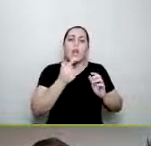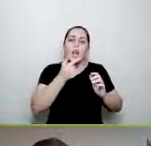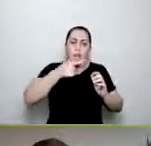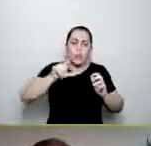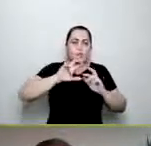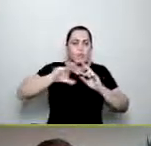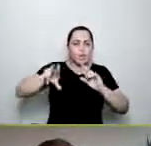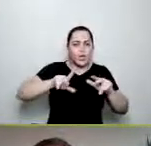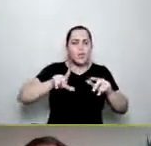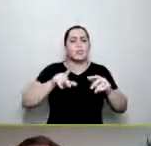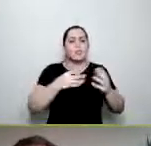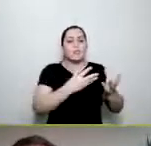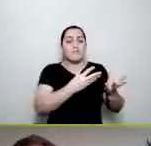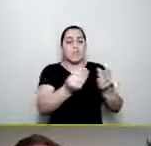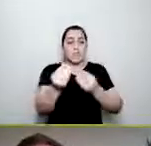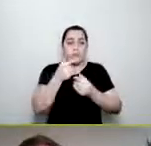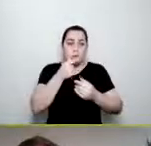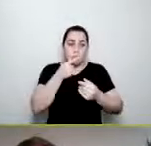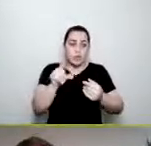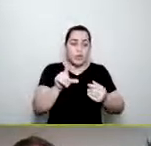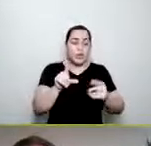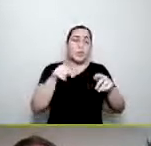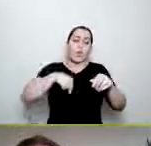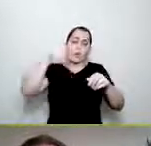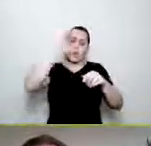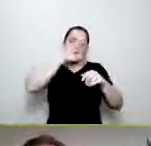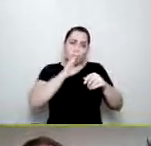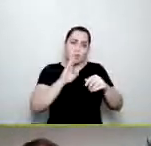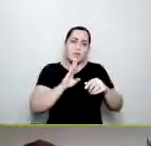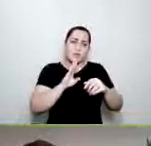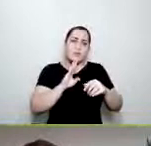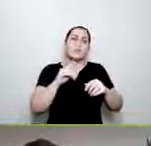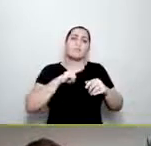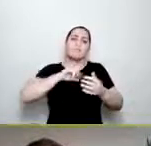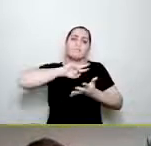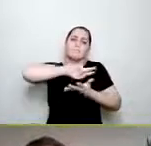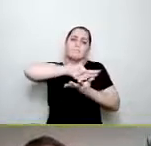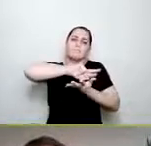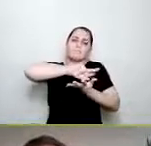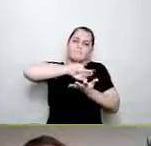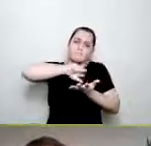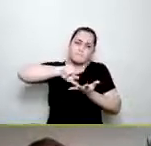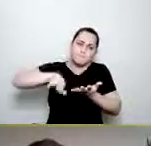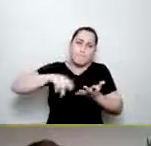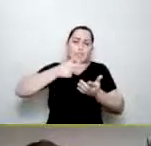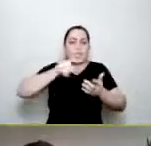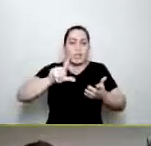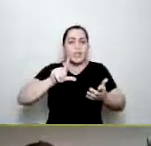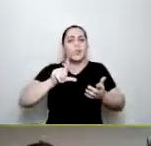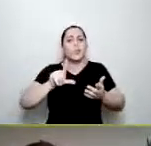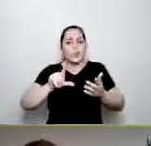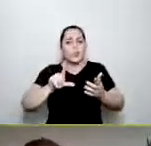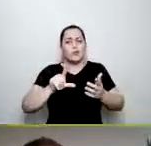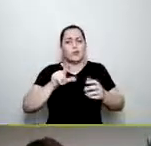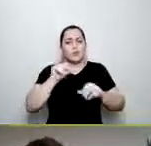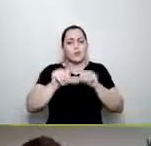línguas, inclusive aqui o Brasil é um dos países que tem uma diversidade linguística maior, que tem um maior número de línguas, e